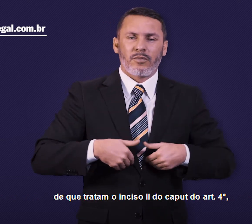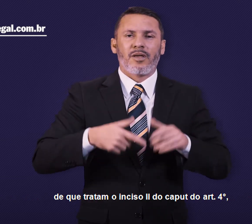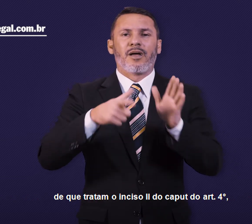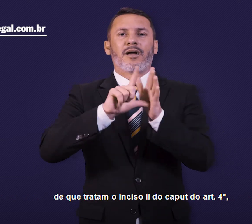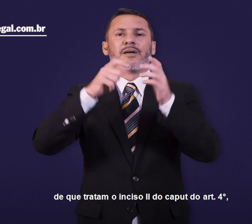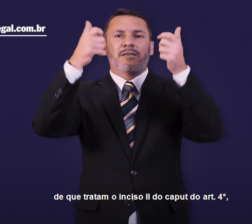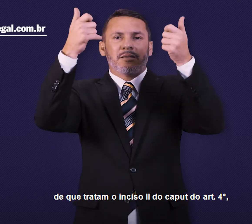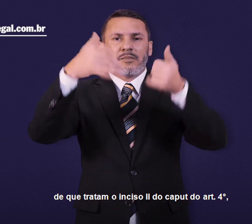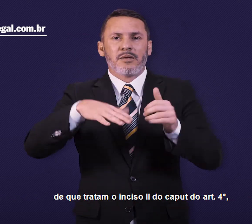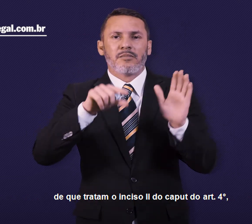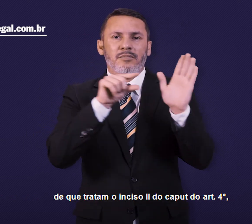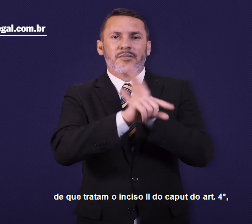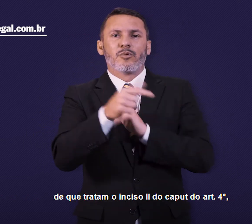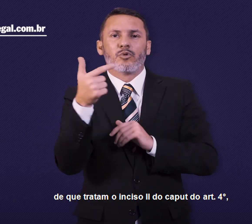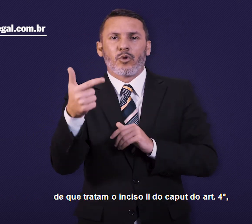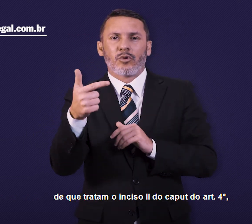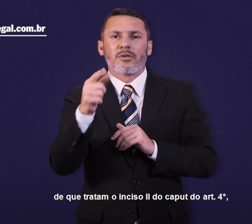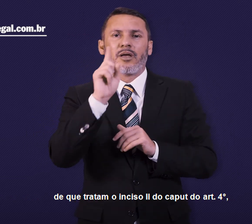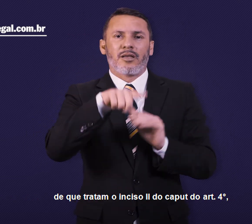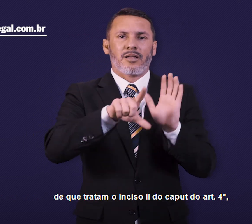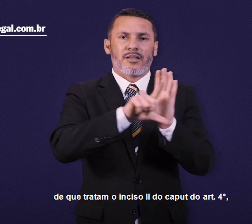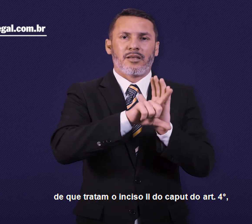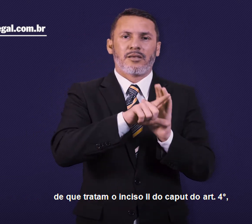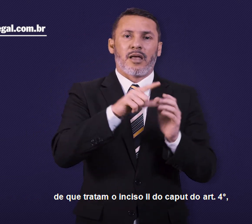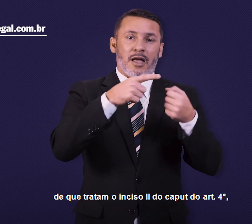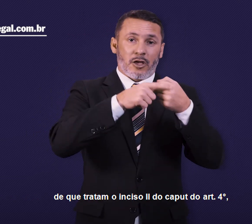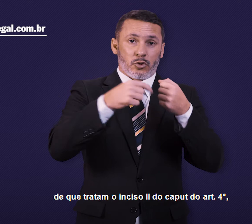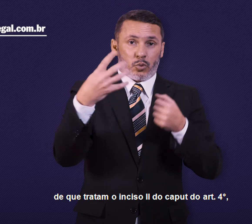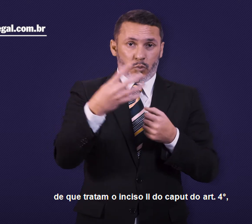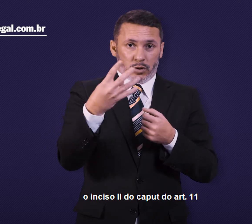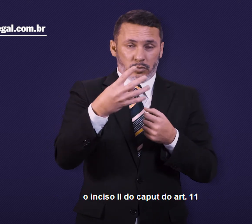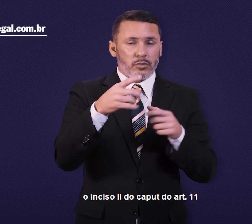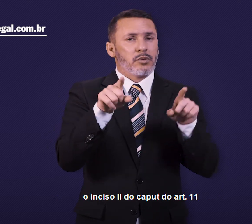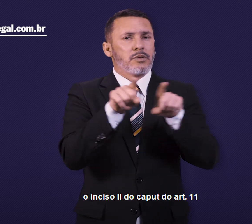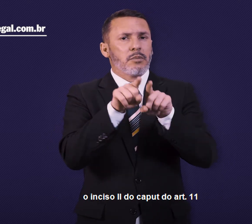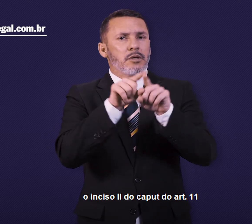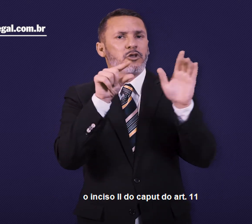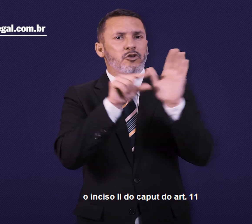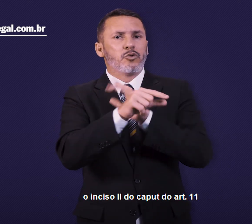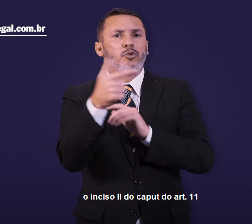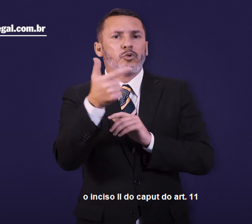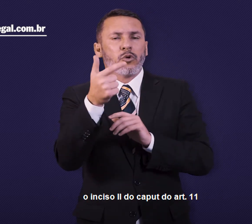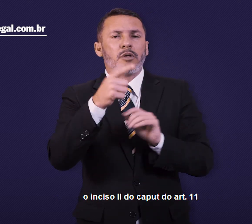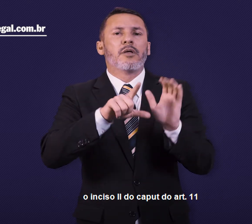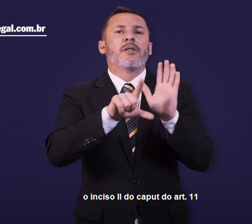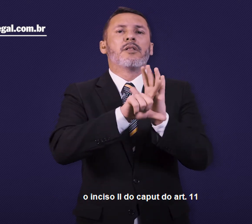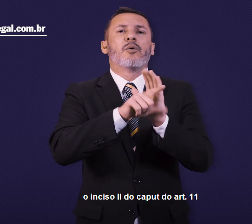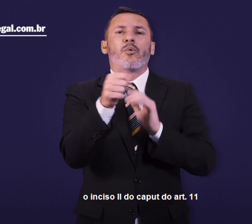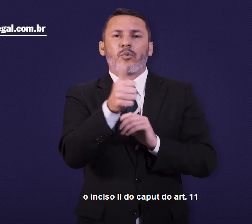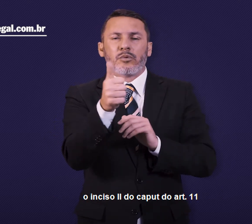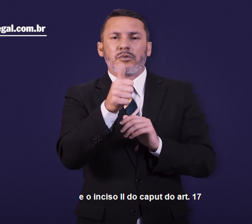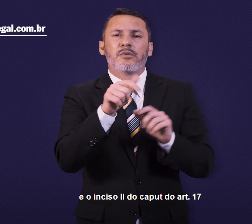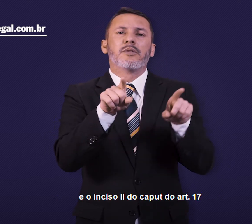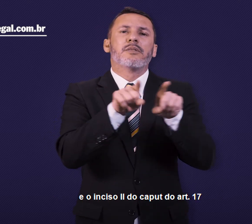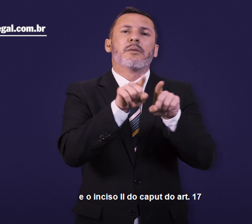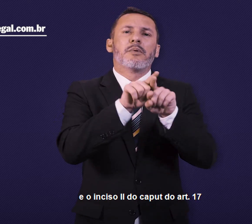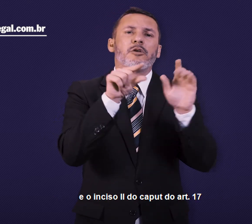que tratam o inciso 2 do caput do artigo 4º, o inciso 2 do caput do artigo 11 e o inciso 2